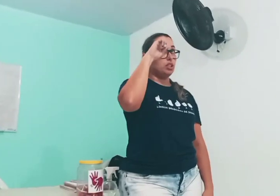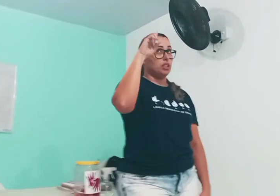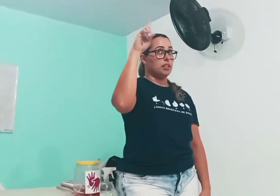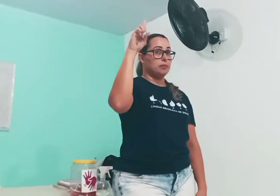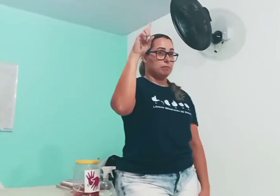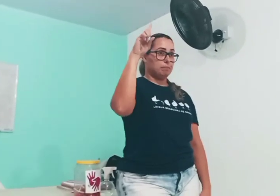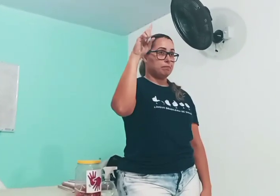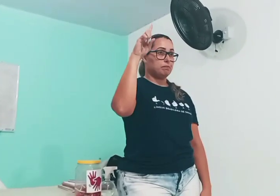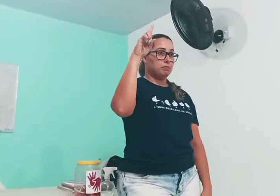dia.